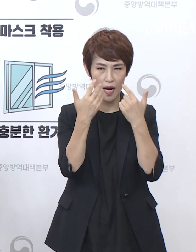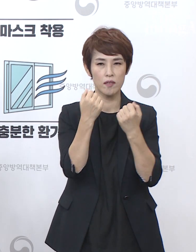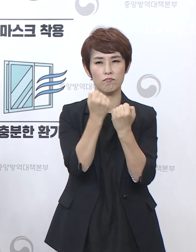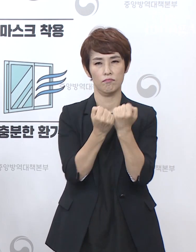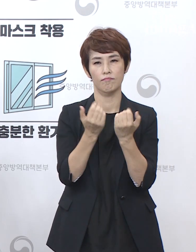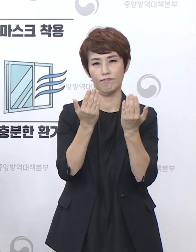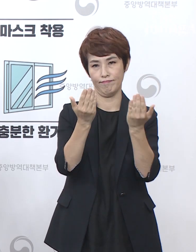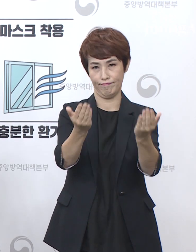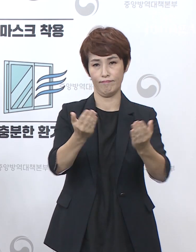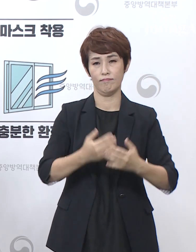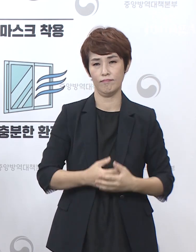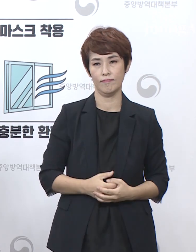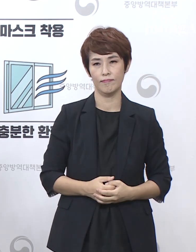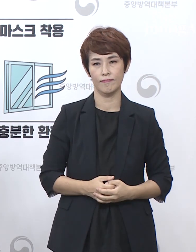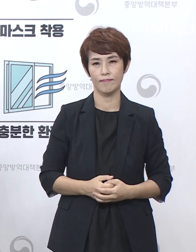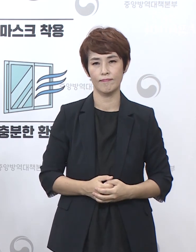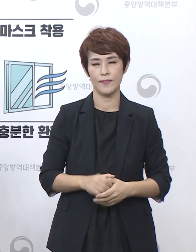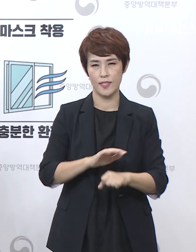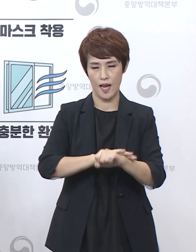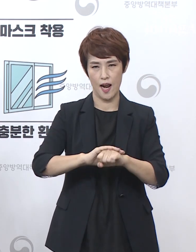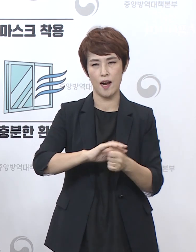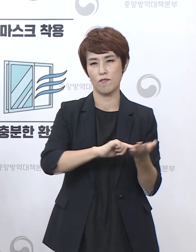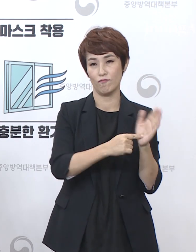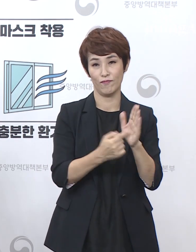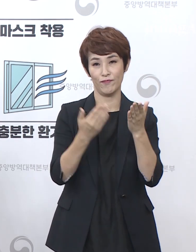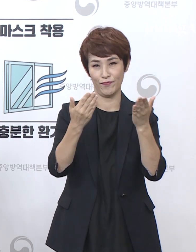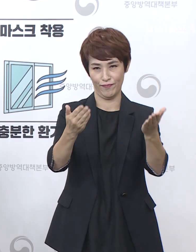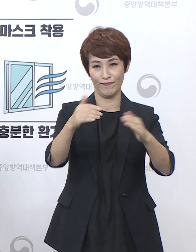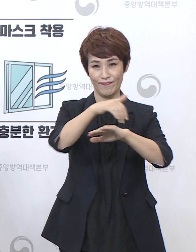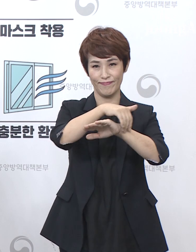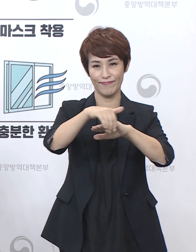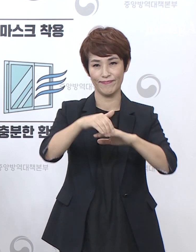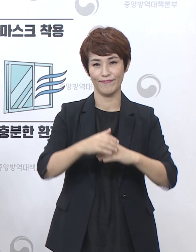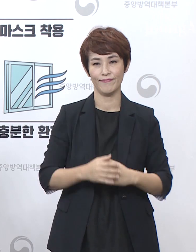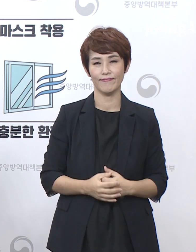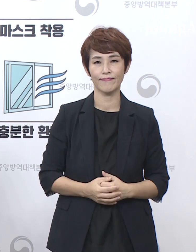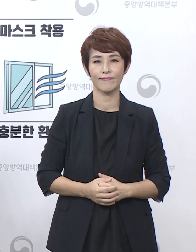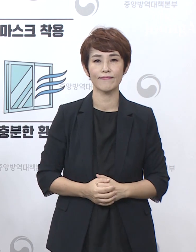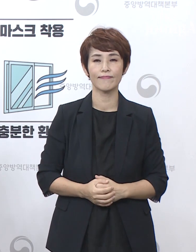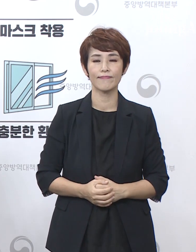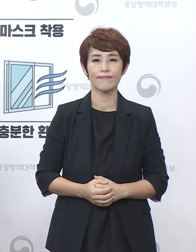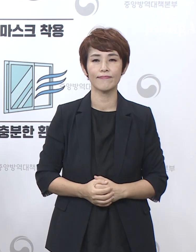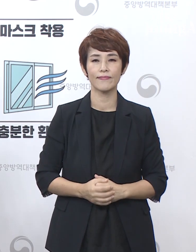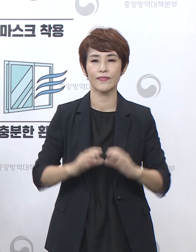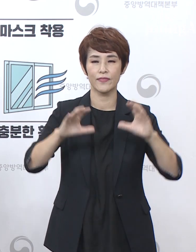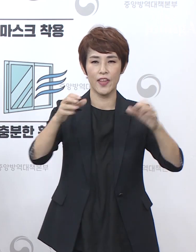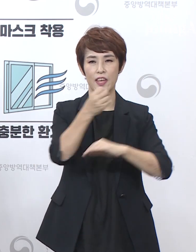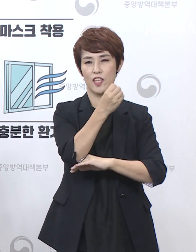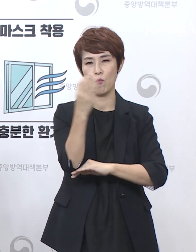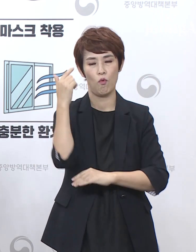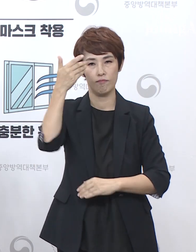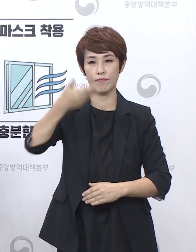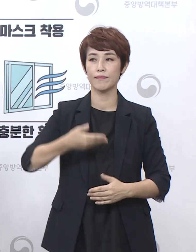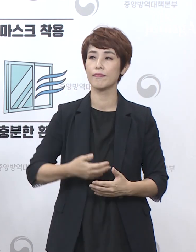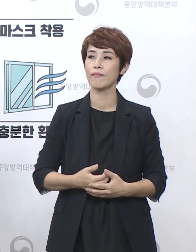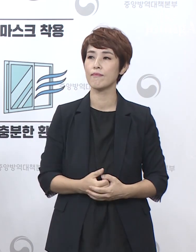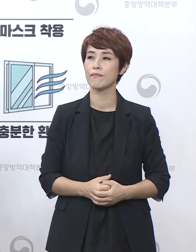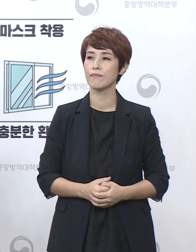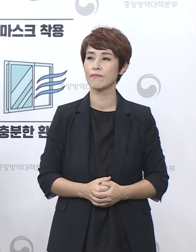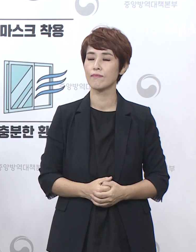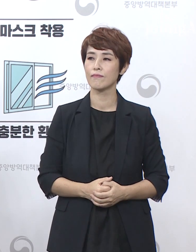말씀을 드리고 세심하게 안내를 드리도록 그렇게 하겠습니다. 네, 다음은 세계일보 이진경 기자님